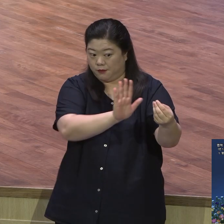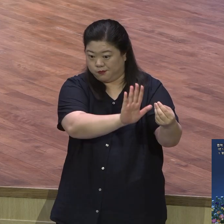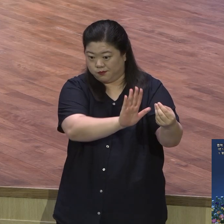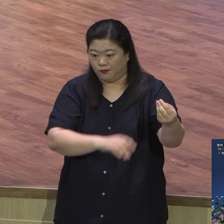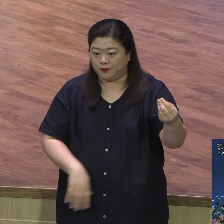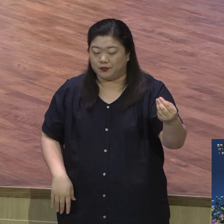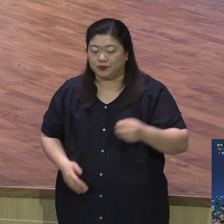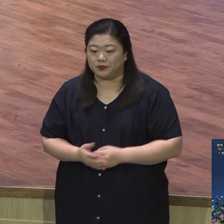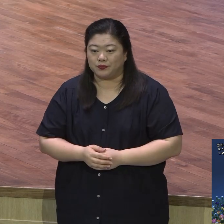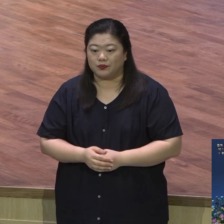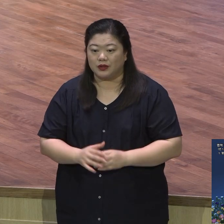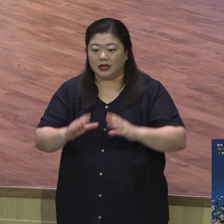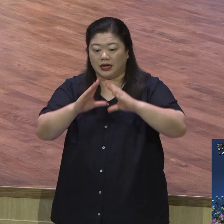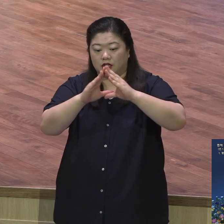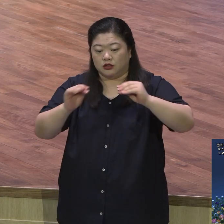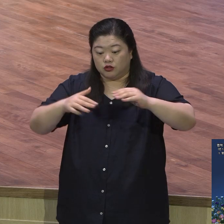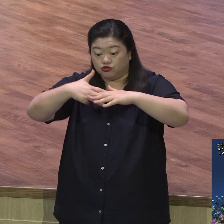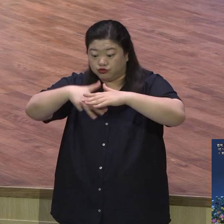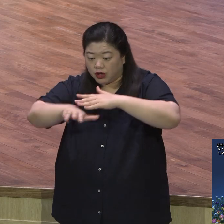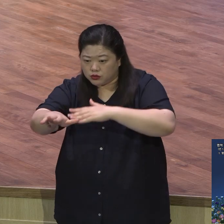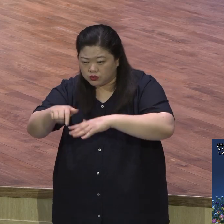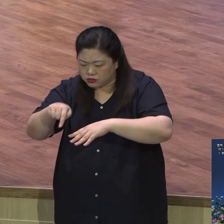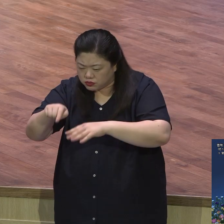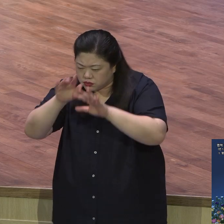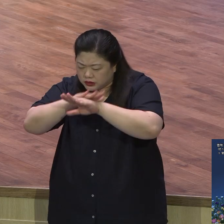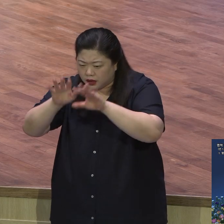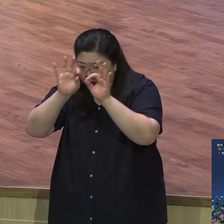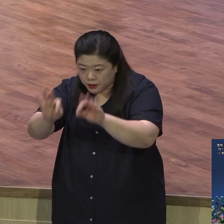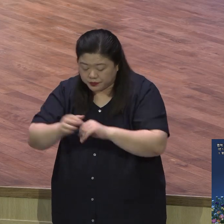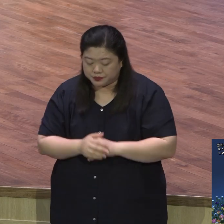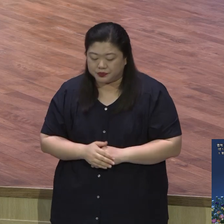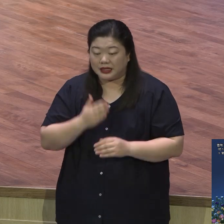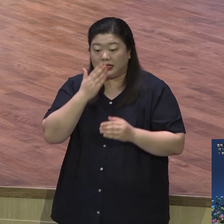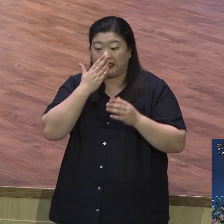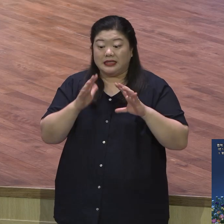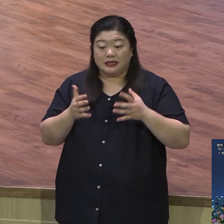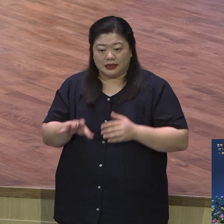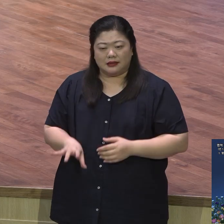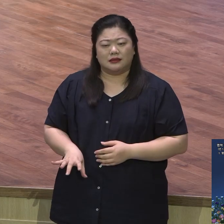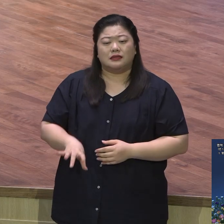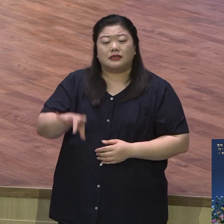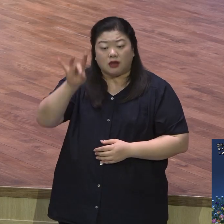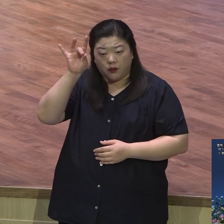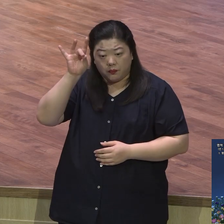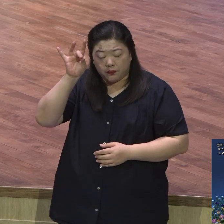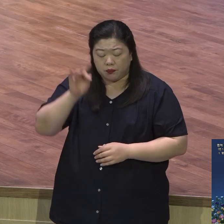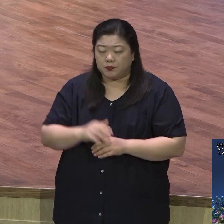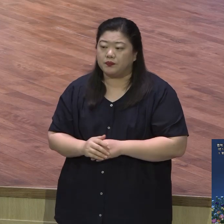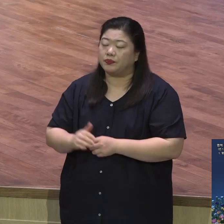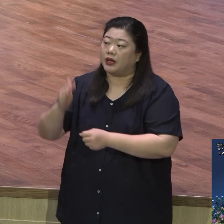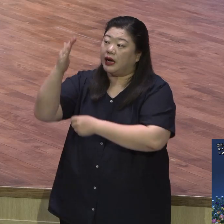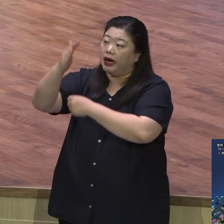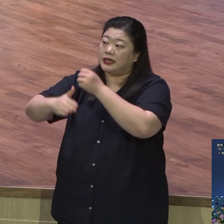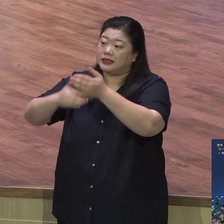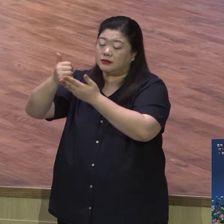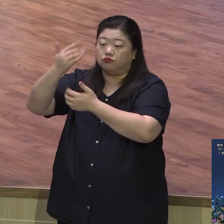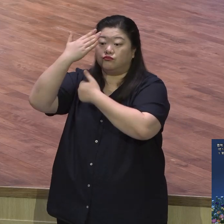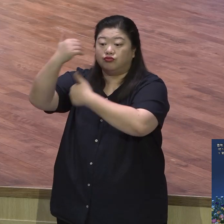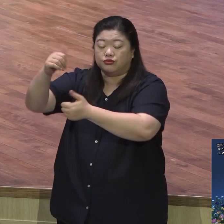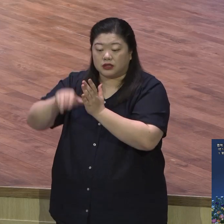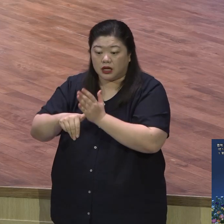출애국에 보면 이런 이스라엘은 처음부터 군대로 부른받았음을 볼 수 있어요.